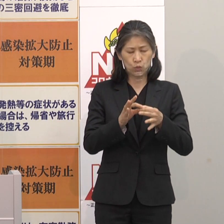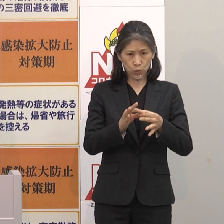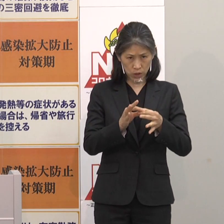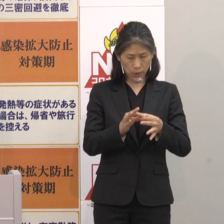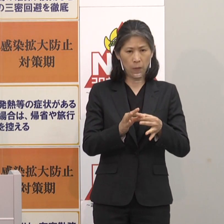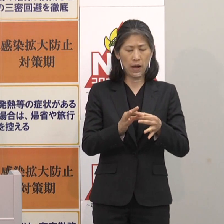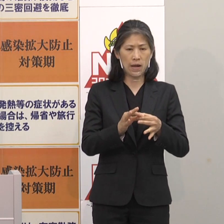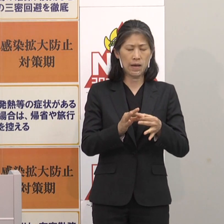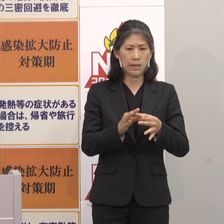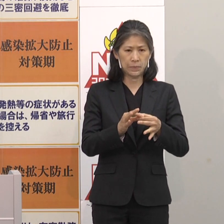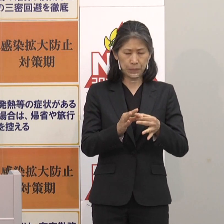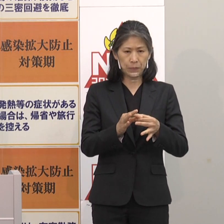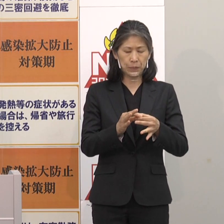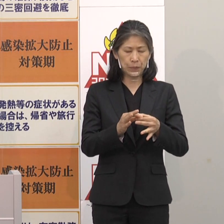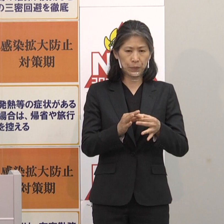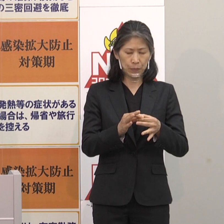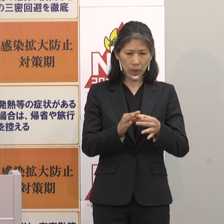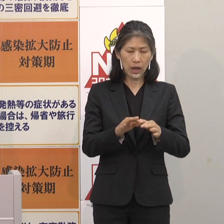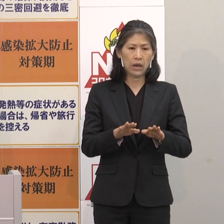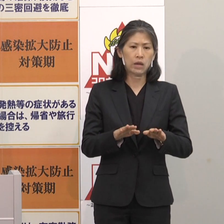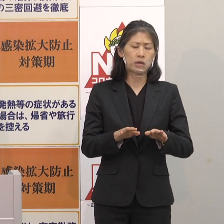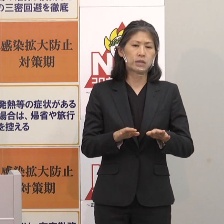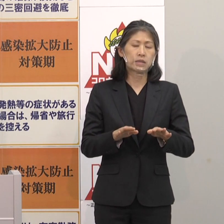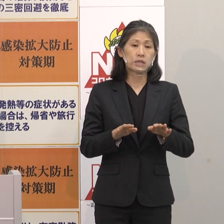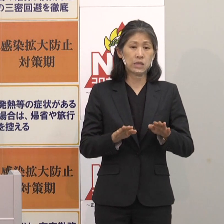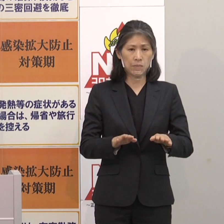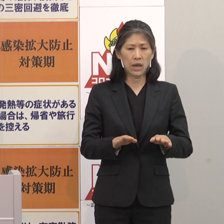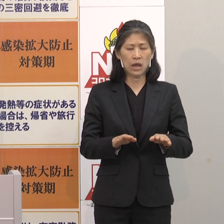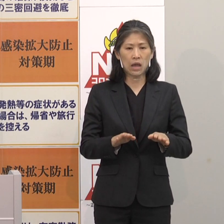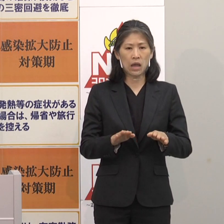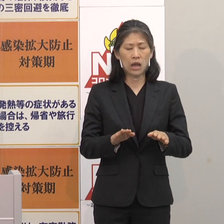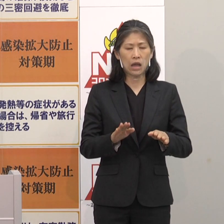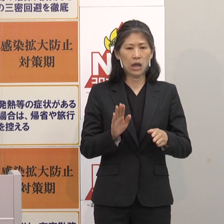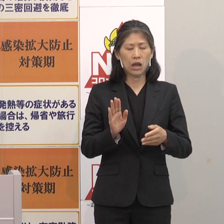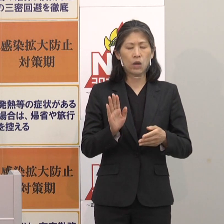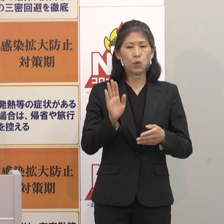現在は次の対策をどうするかということはいろいろ検討しておりますけれども、